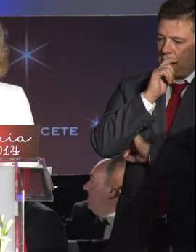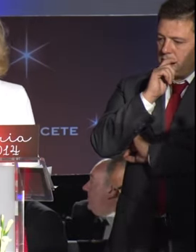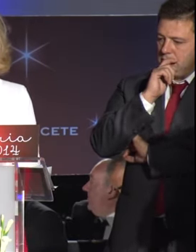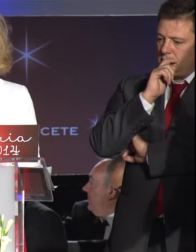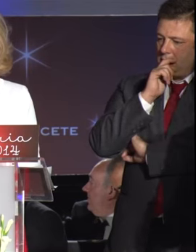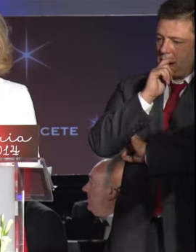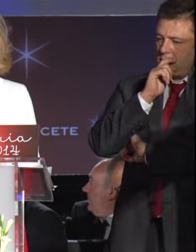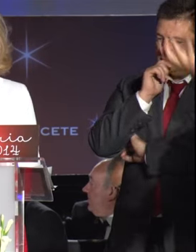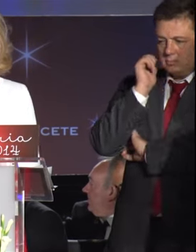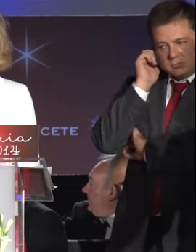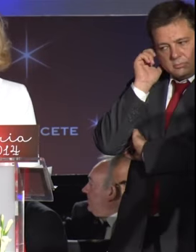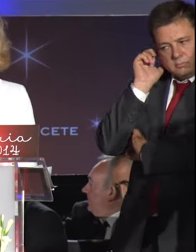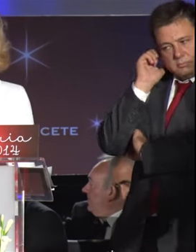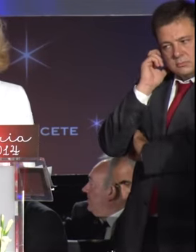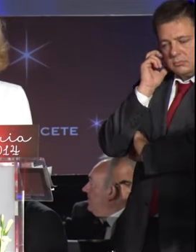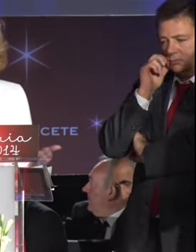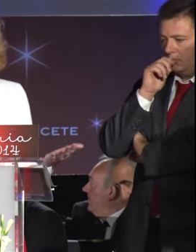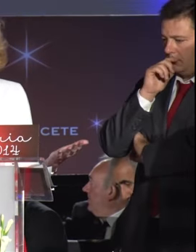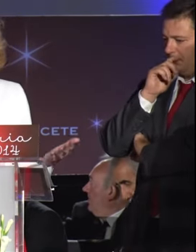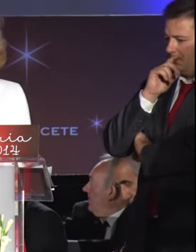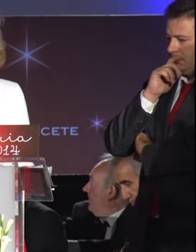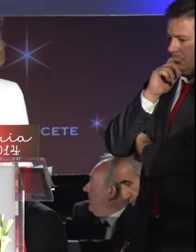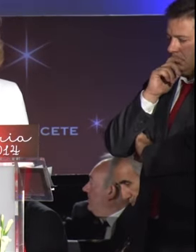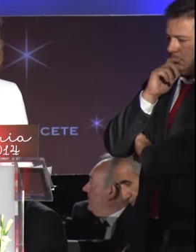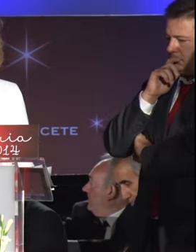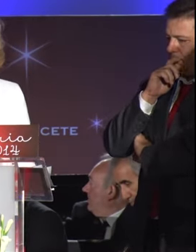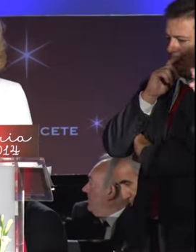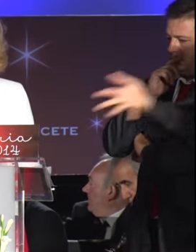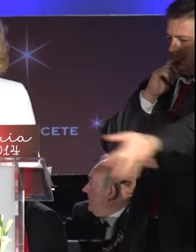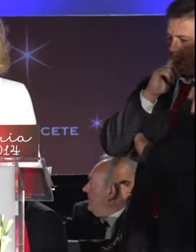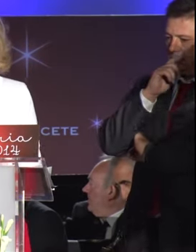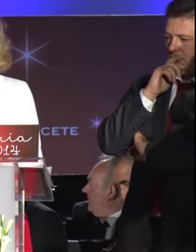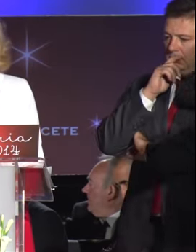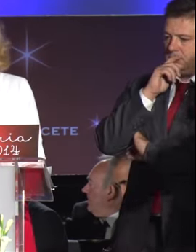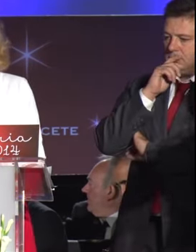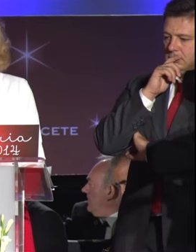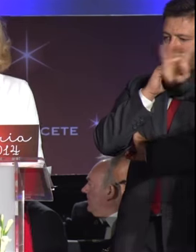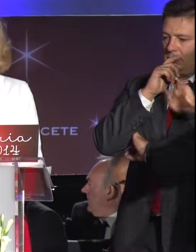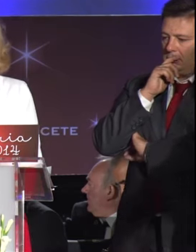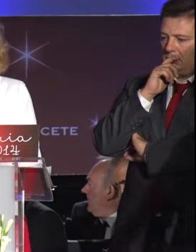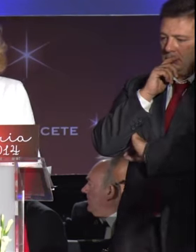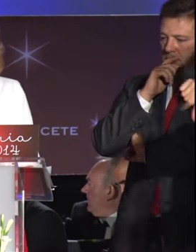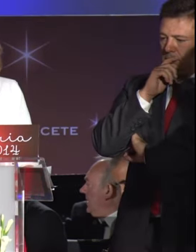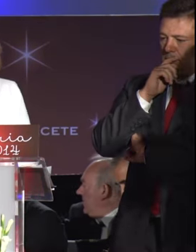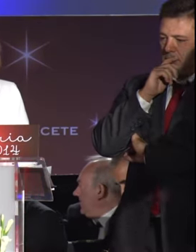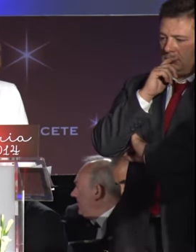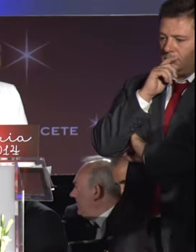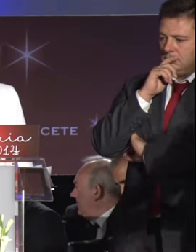animo a que inviten a sus familiares, amigos, conocidos que viven fuera de nuestra tierra,